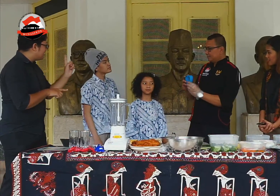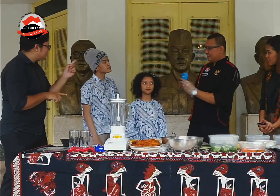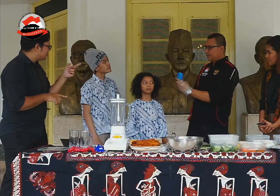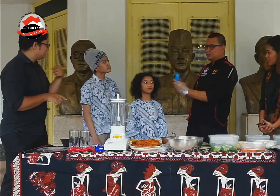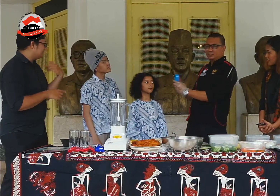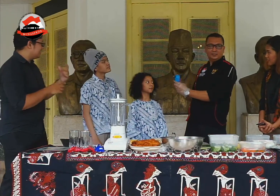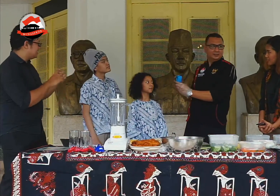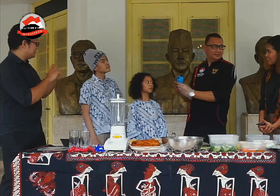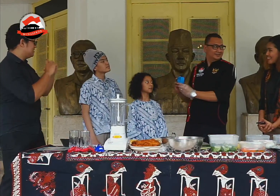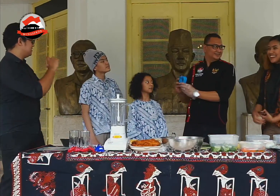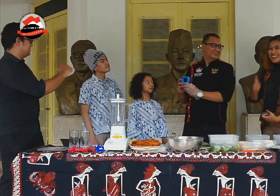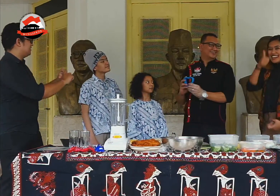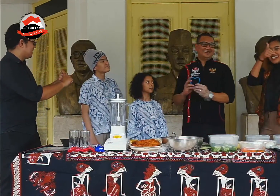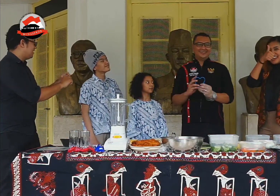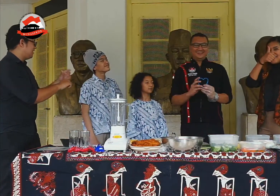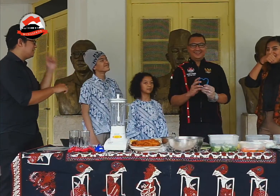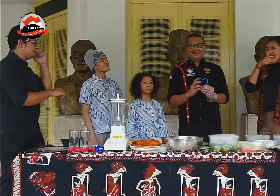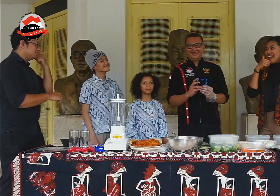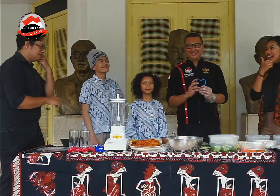cinta sama anak tuli.